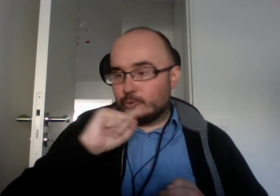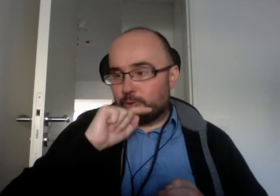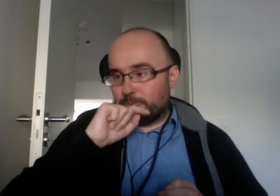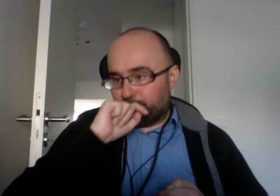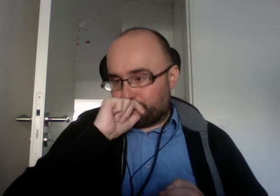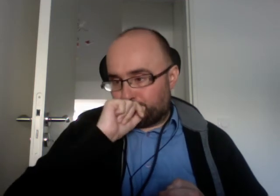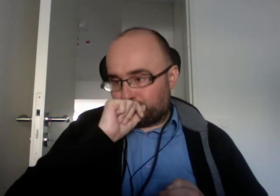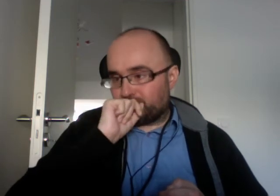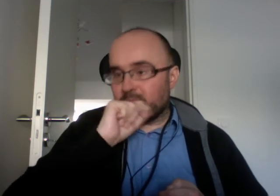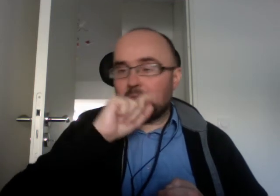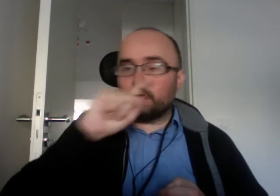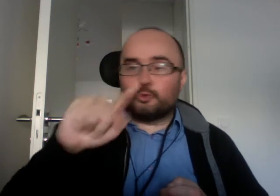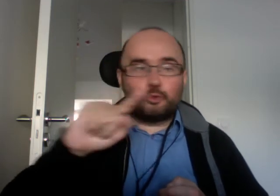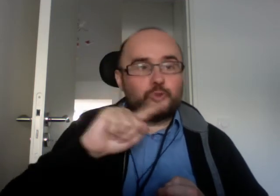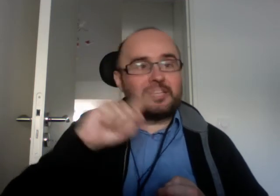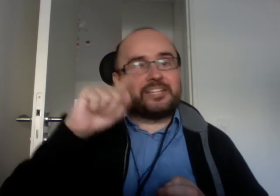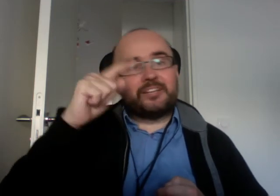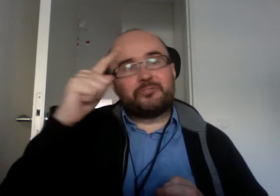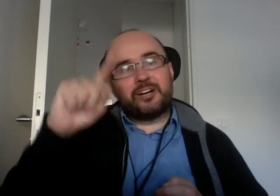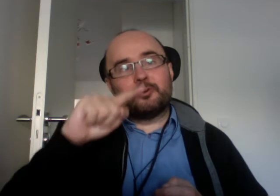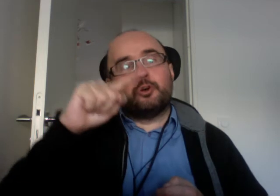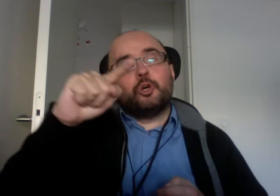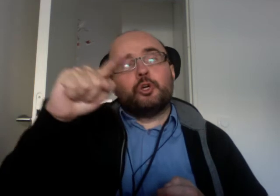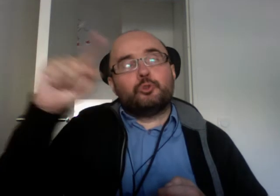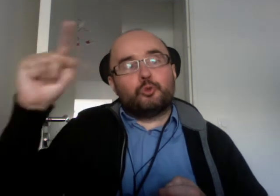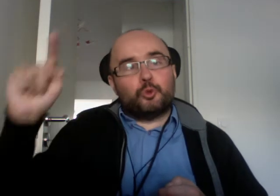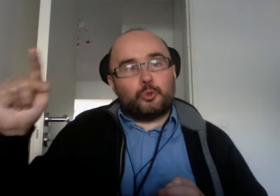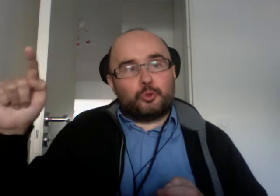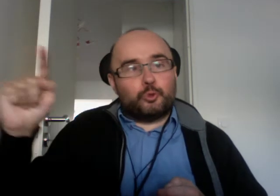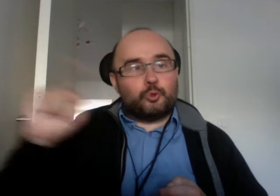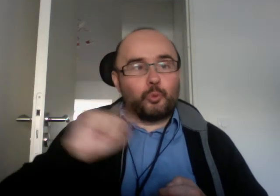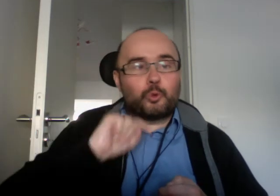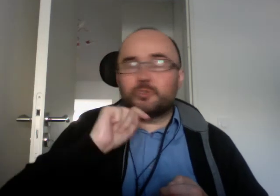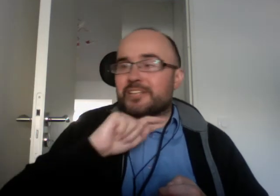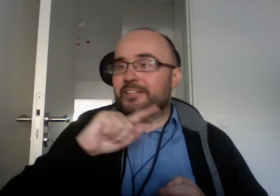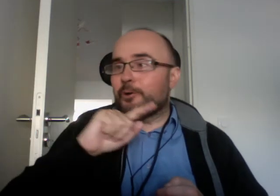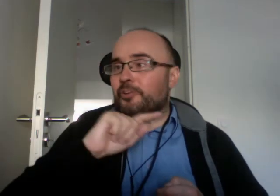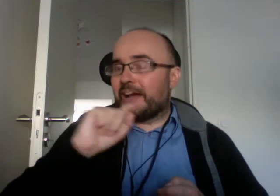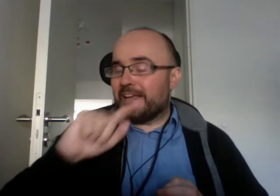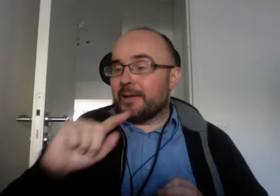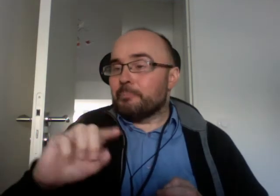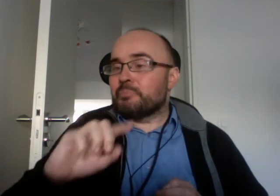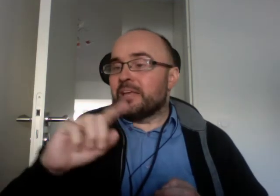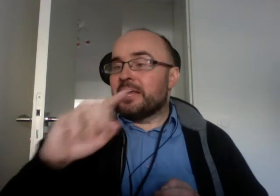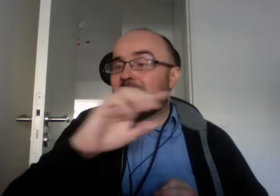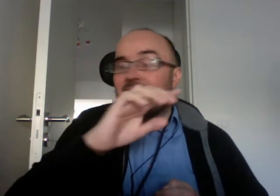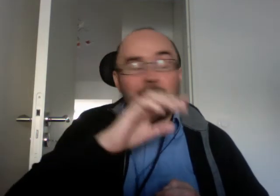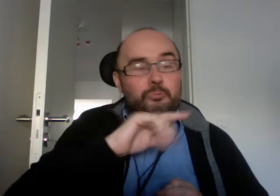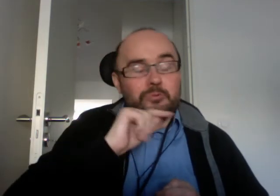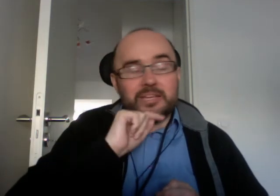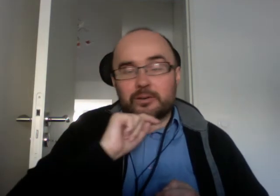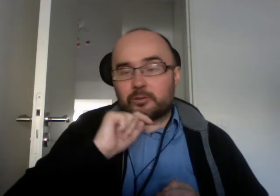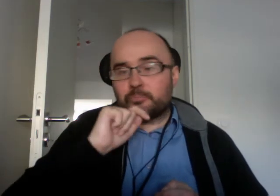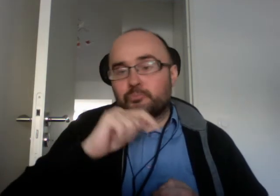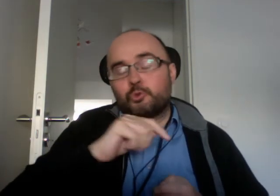de goûter des vins de nombreuses années en arrière. Et puis donc